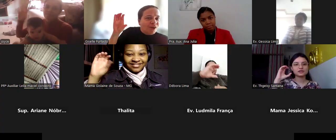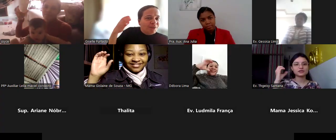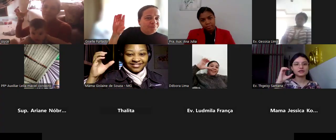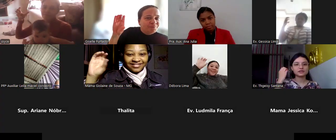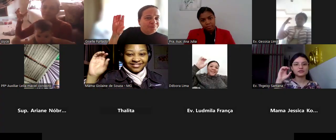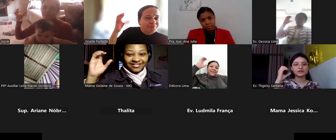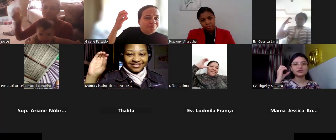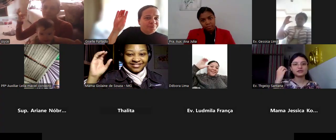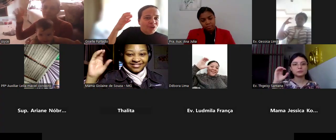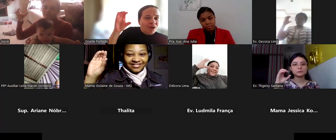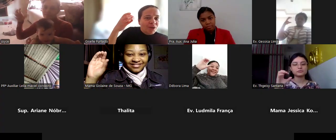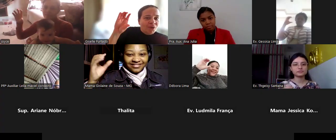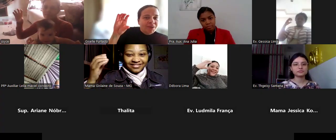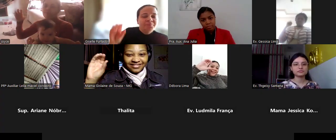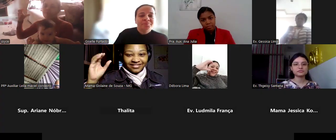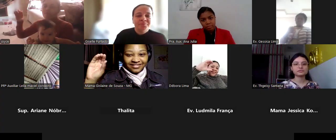Coca-Cola. Coca-Cola.